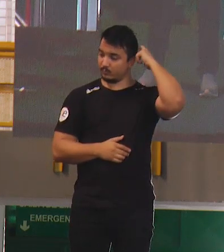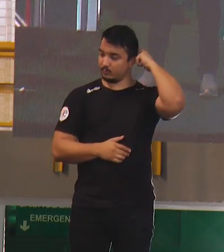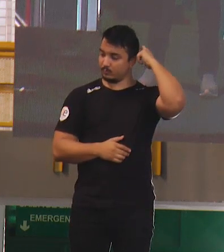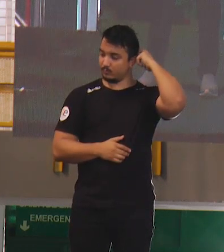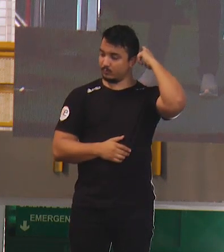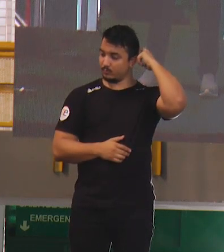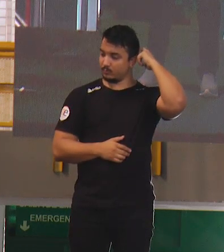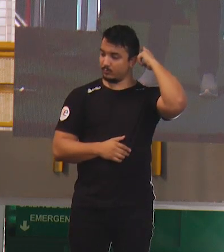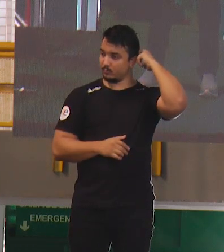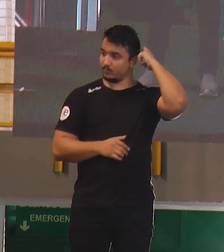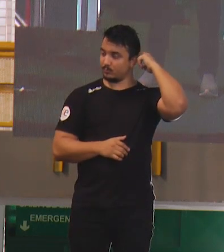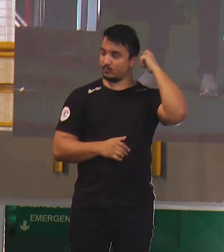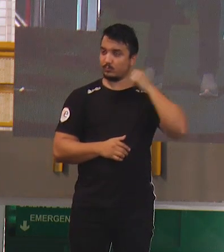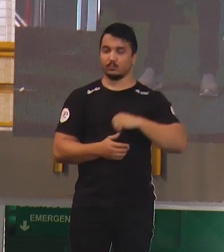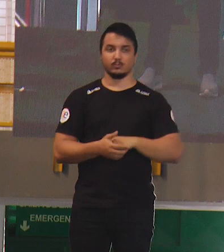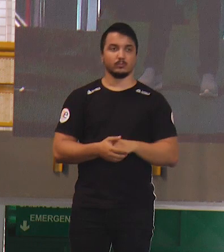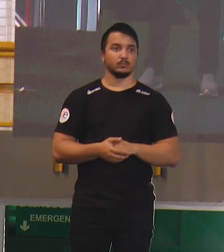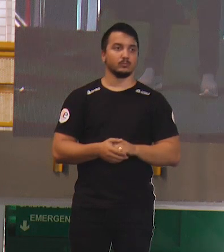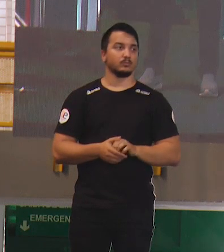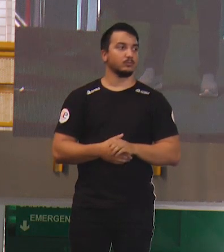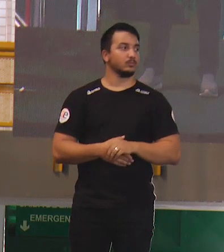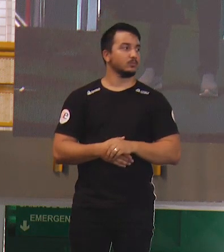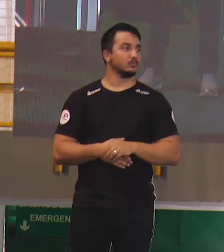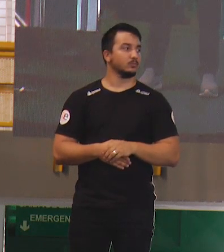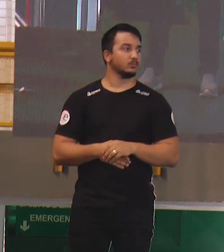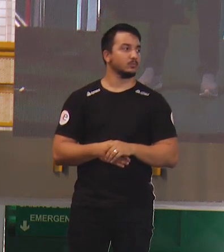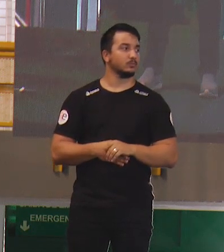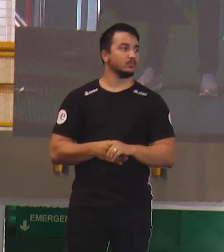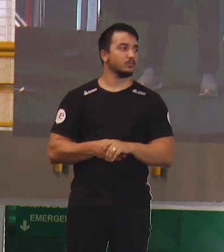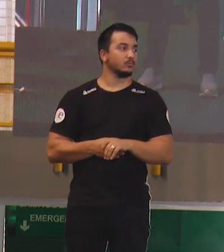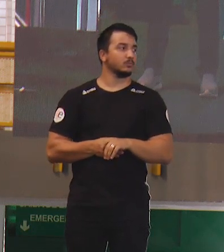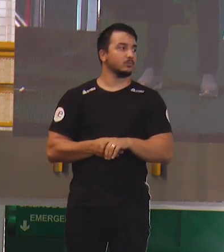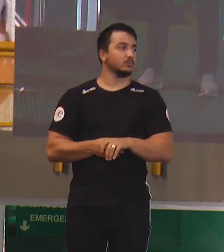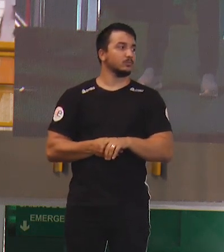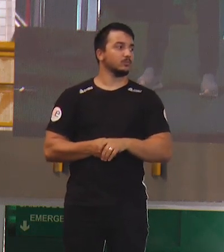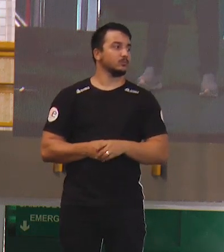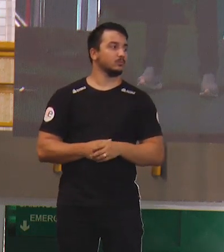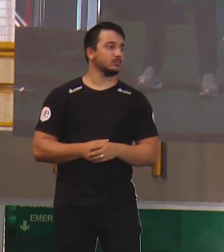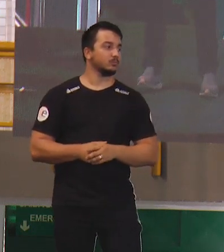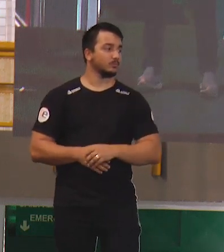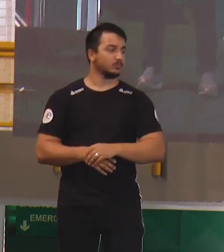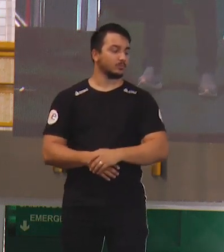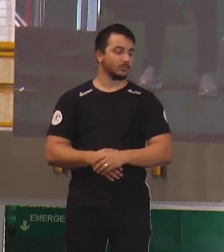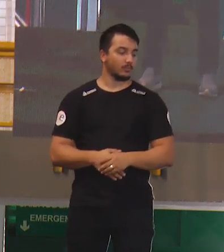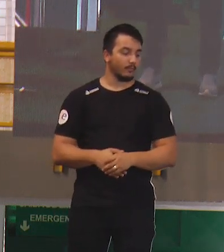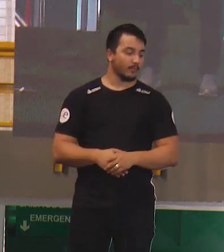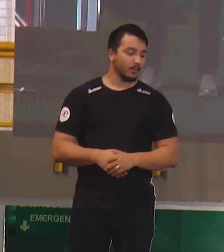Só um aviso, né? Sara Lessa, sua amiga Larissa está na frente do palco se esperando, né? Não sei se está esperando, não sei.